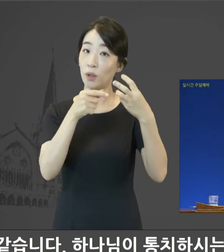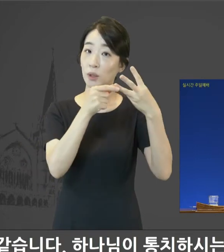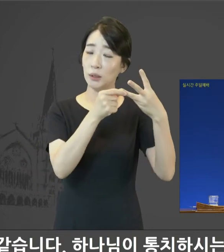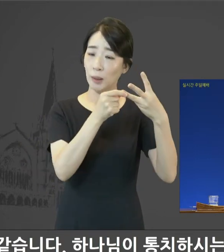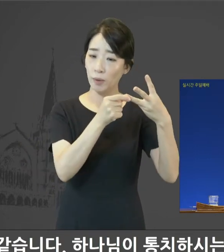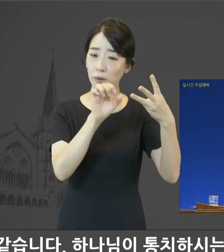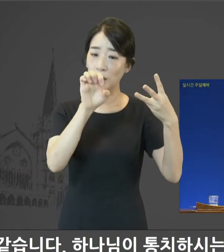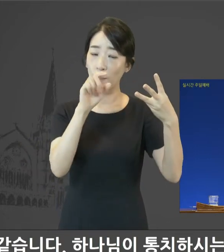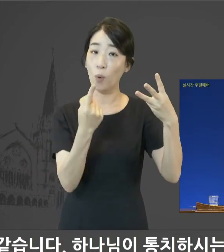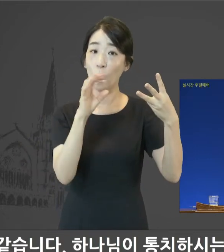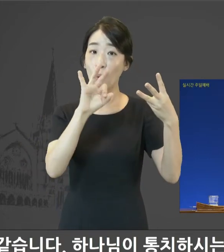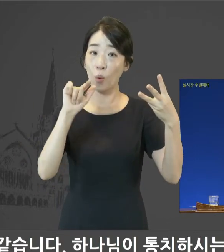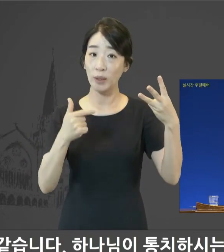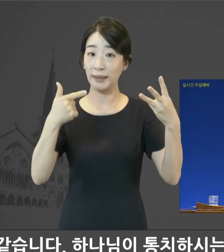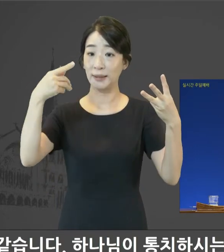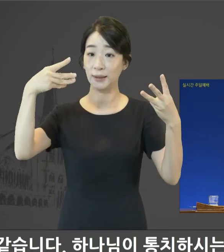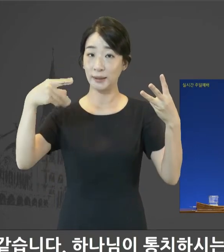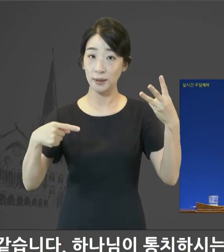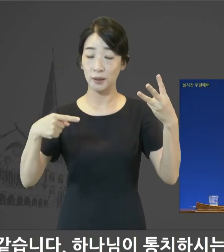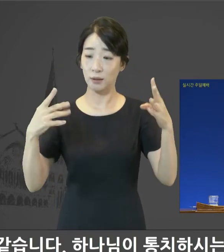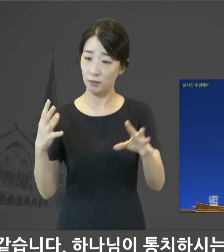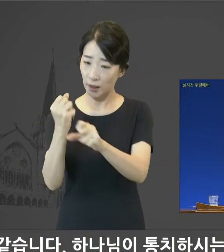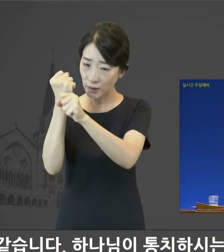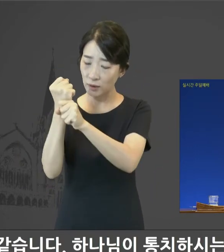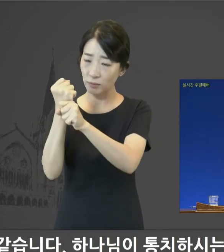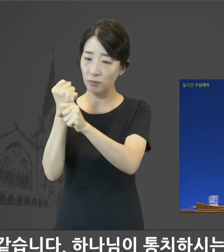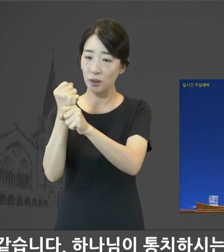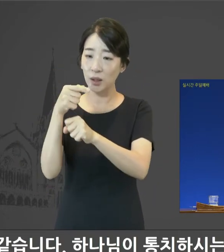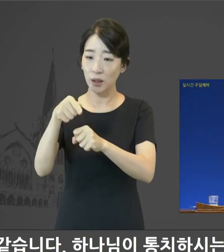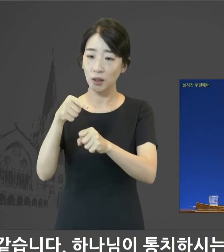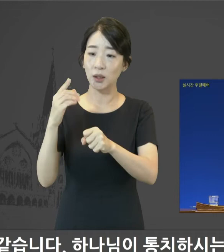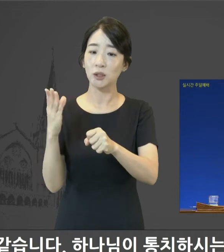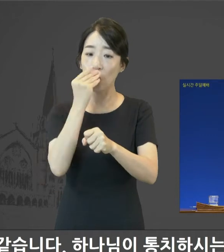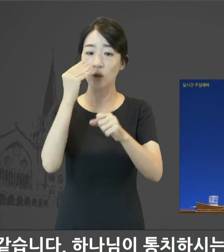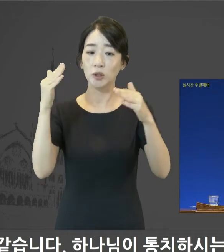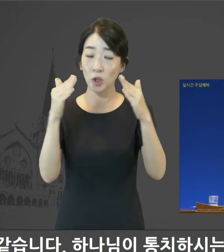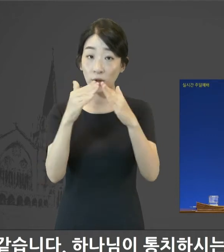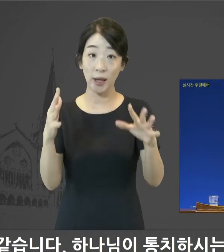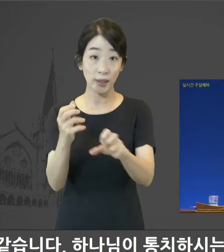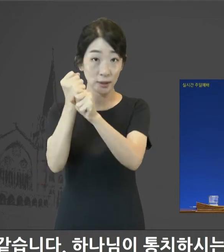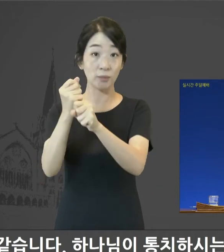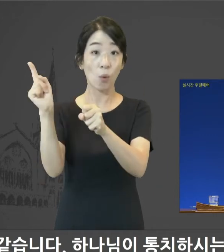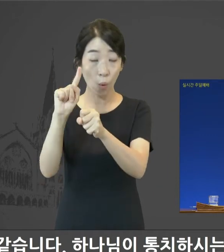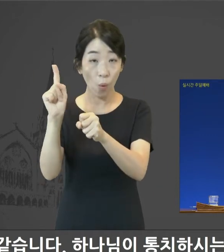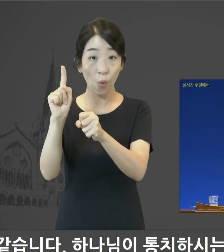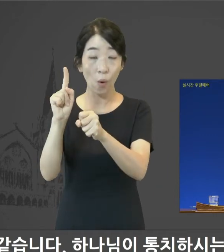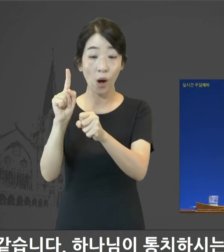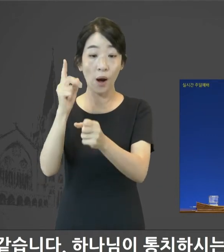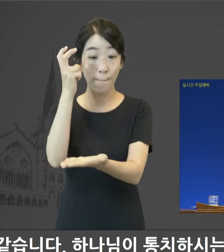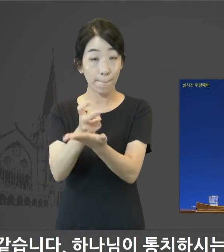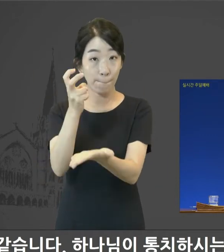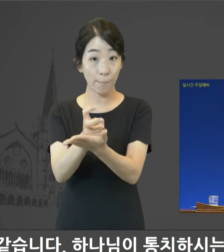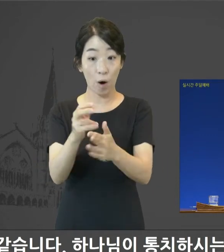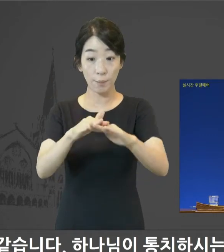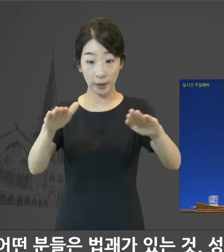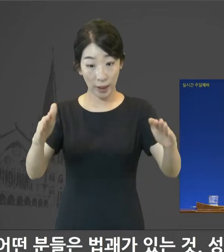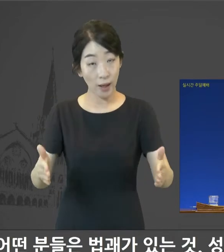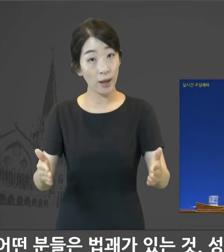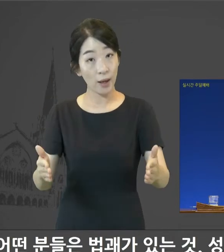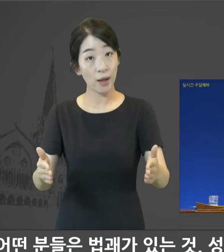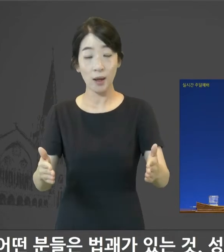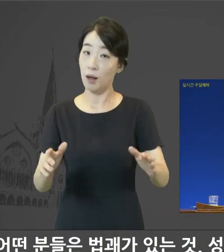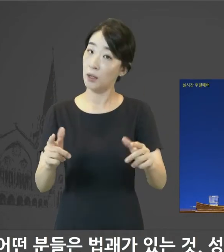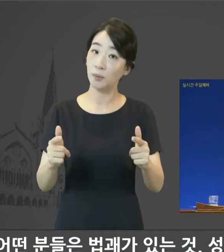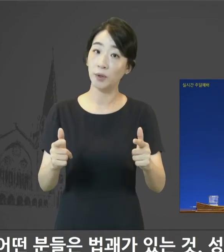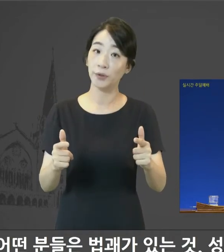포인트는 어떤 분들은 그러기 때문에 법궤가 있는 곳, 성소 이렇게 보시는 분도 있지만, 어떤 분들은 재미난